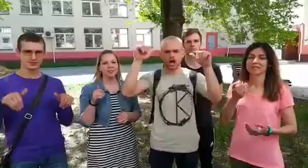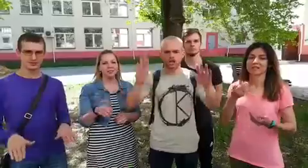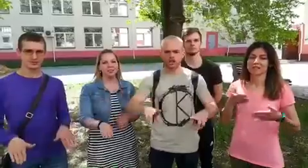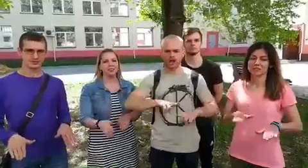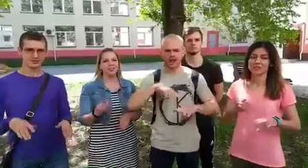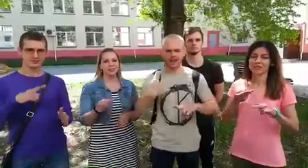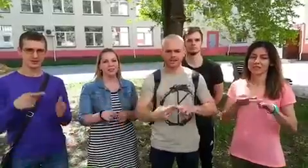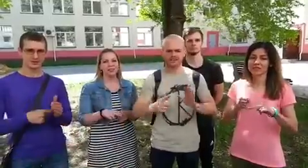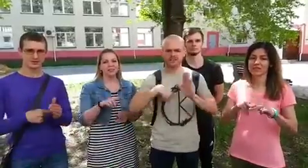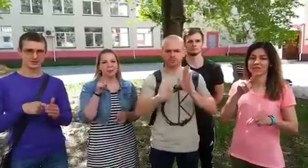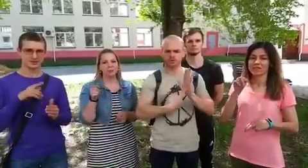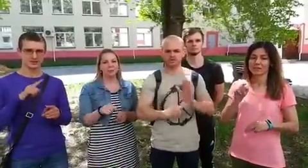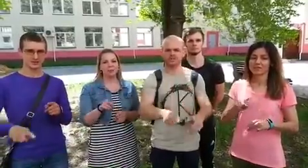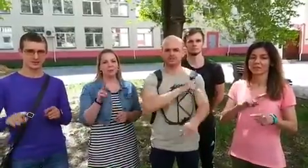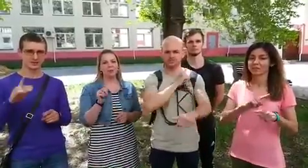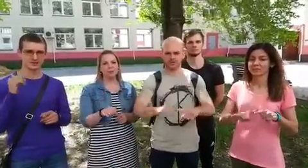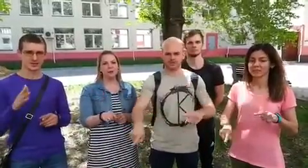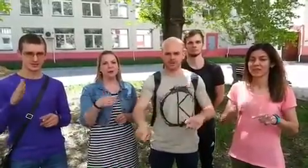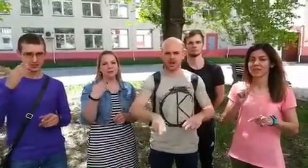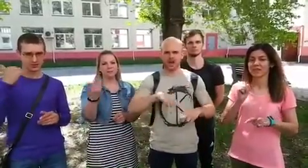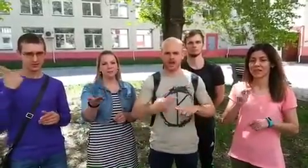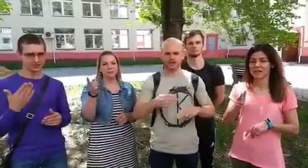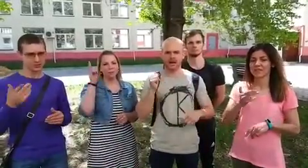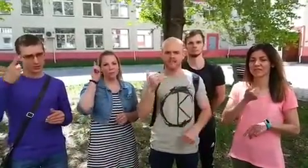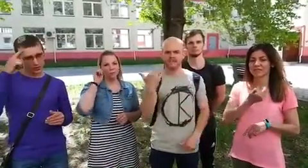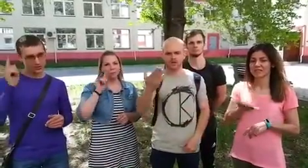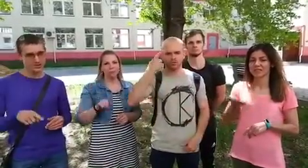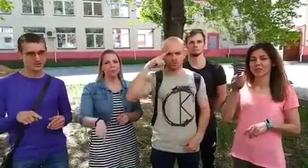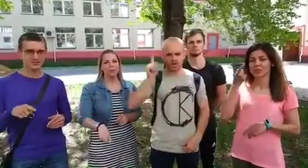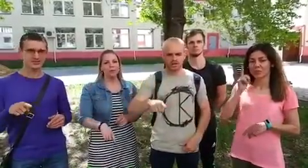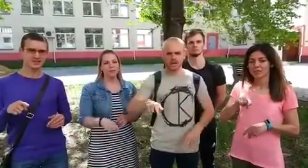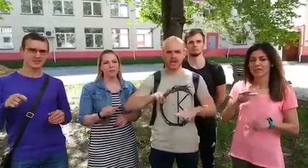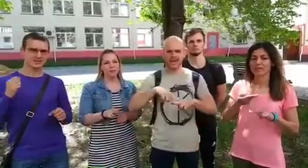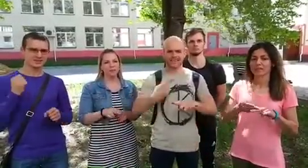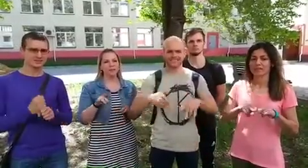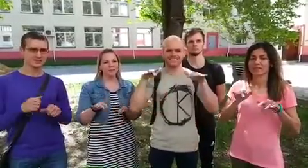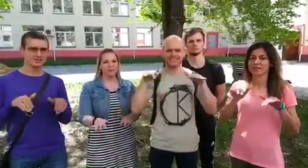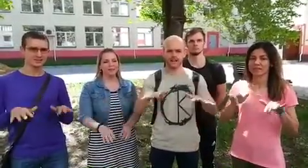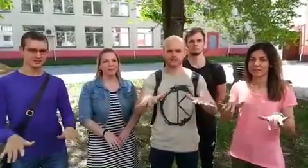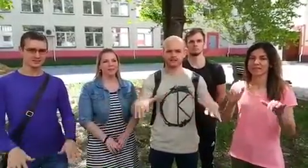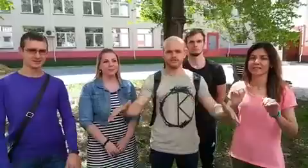решить этот вопрос быстро, как вы умеете это делать.